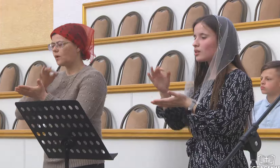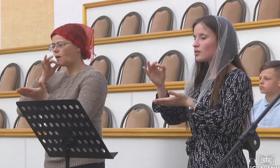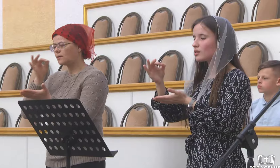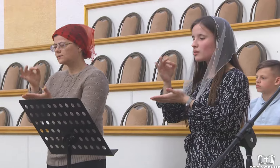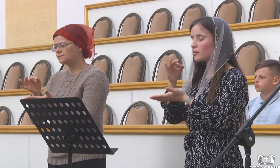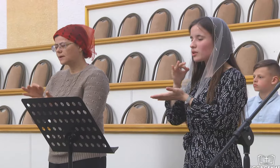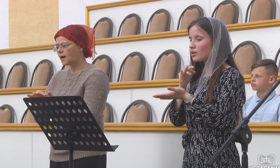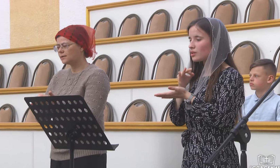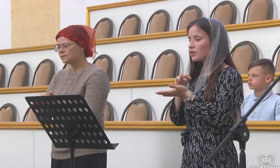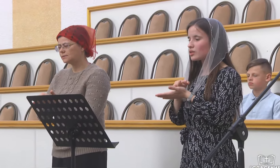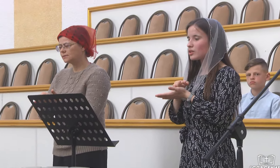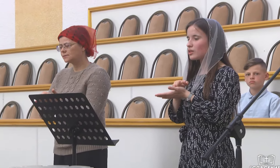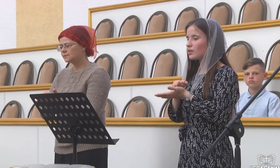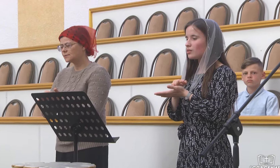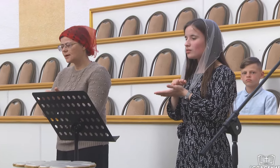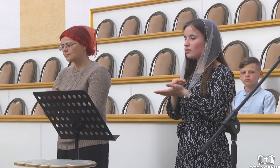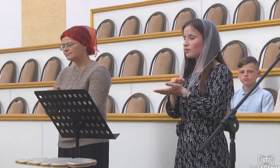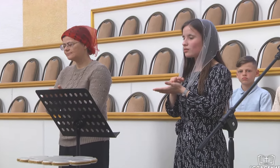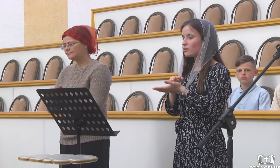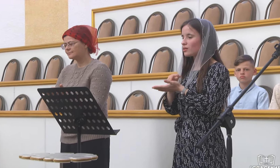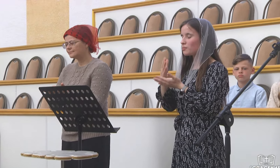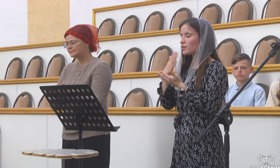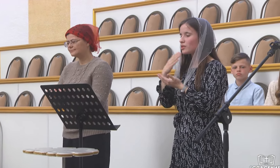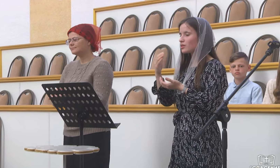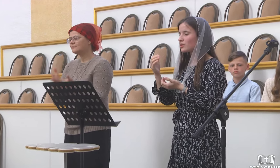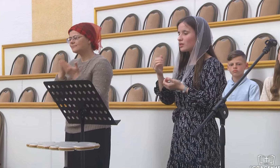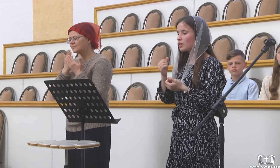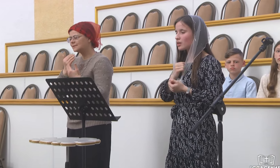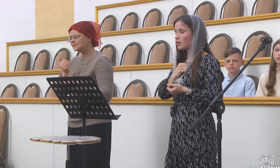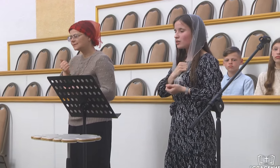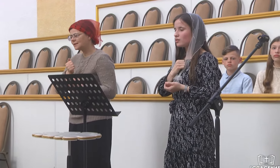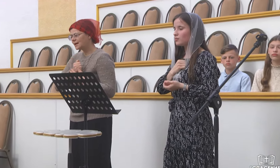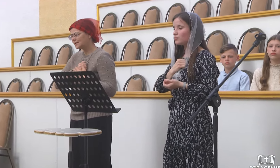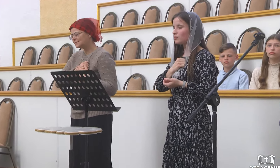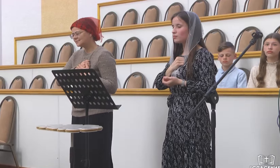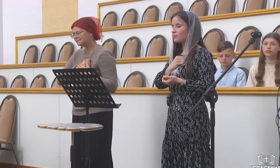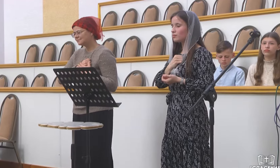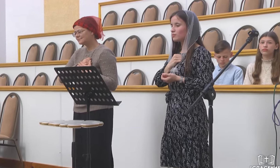придешь, милость исцеления.